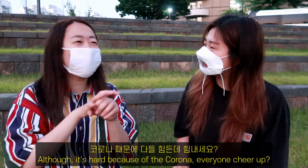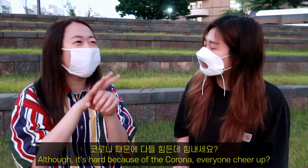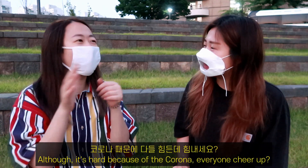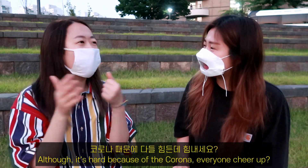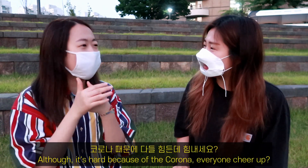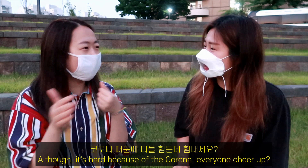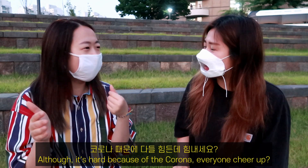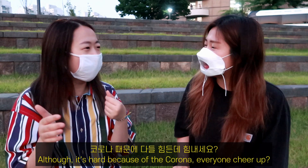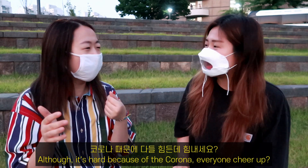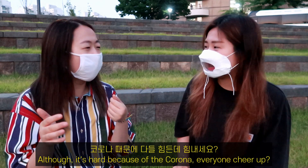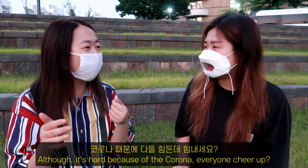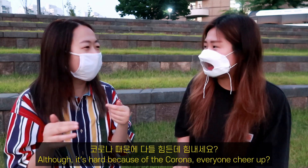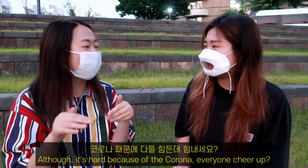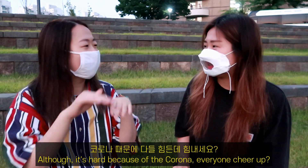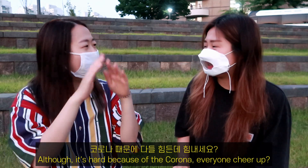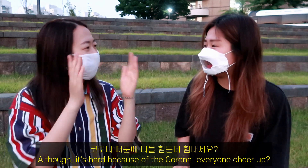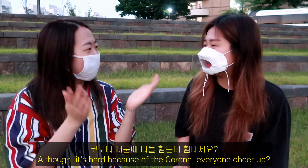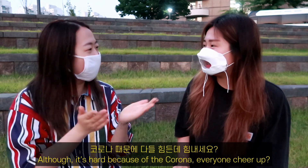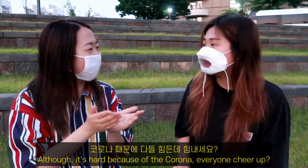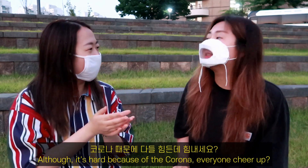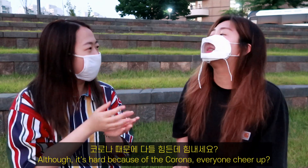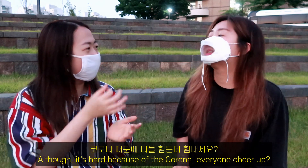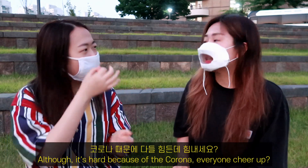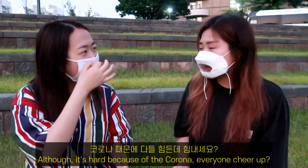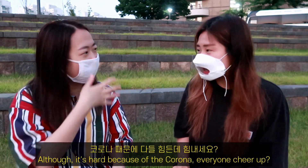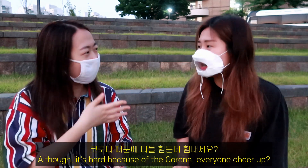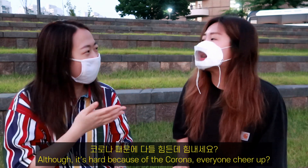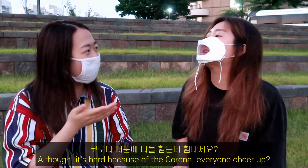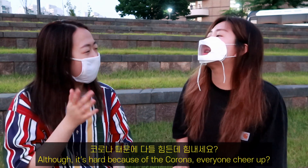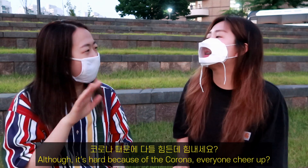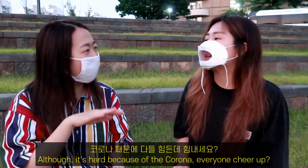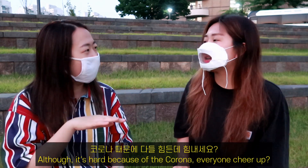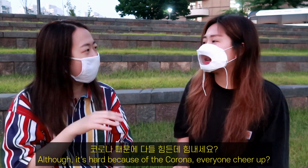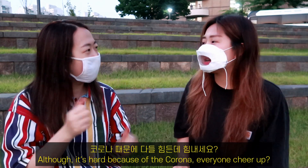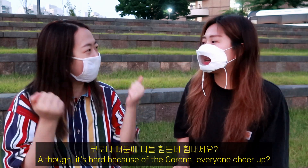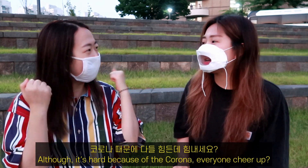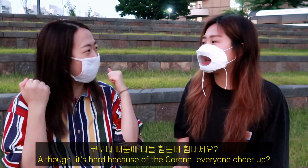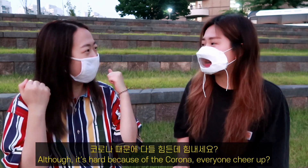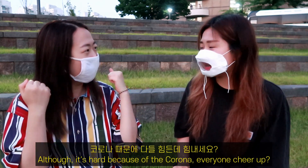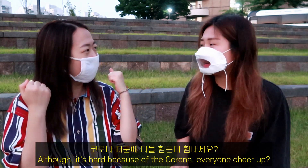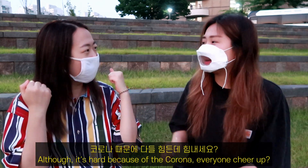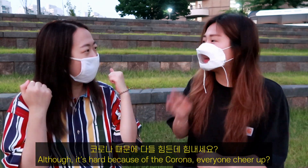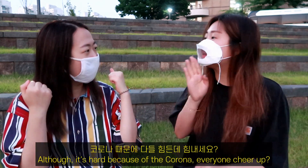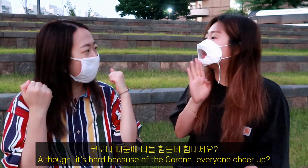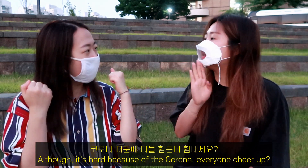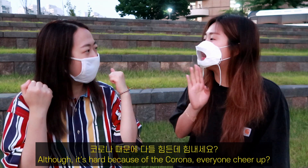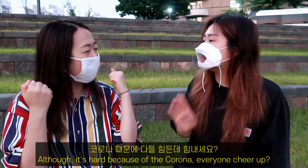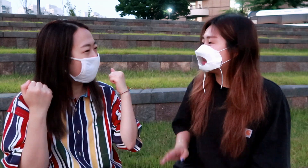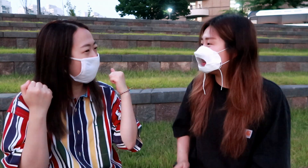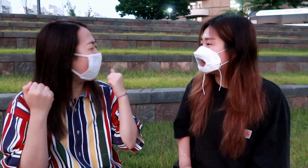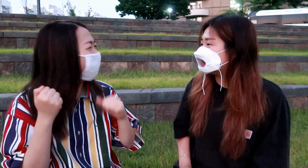코로나 때문에 다들 힘든데 힘내세요? 아,